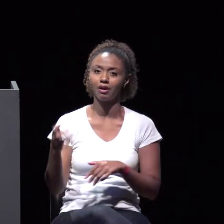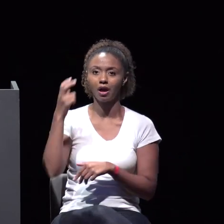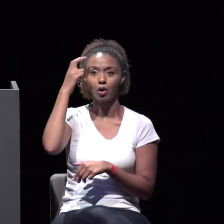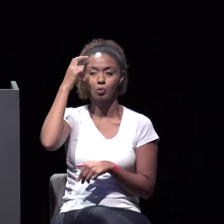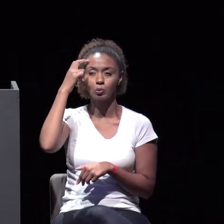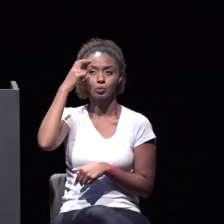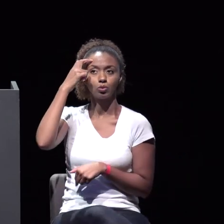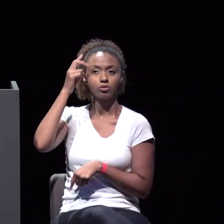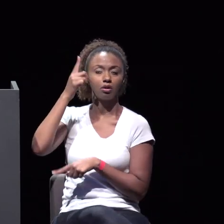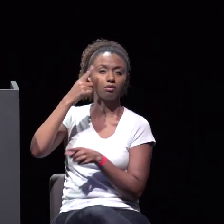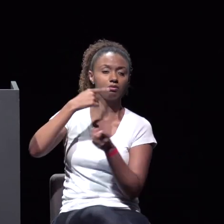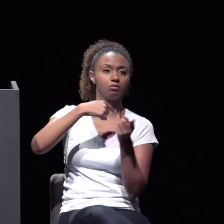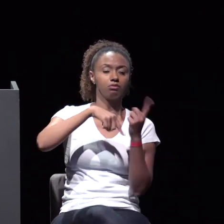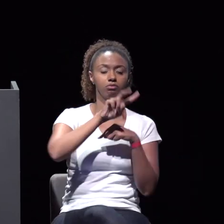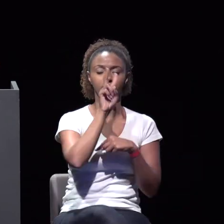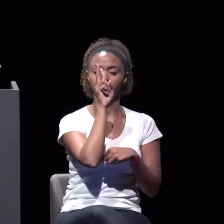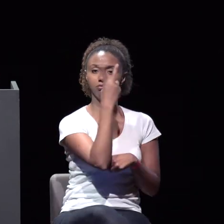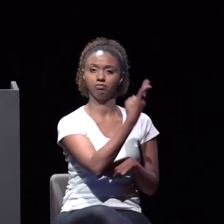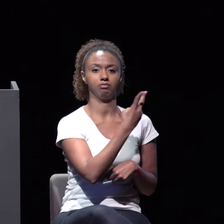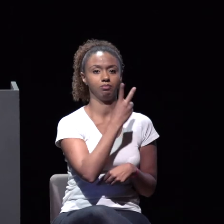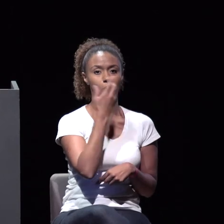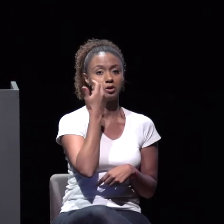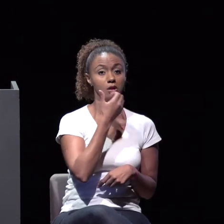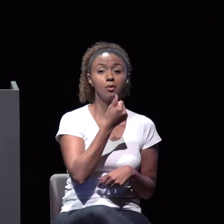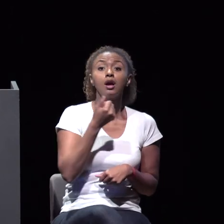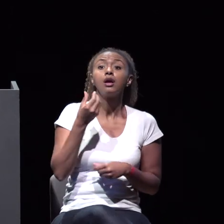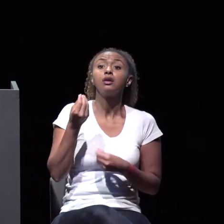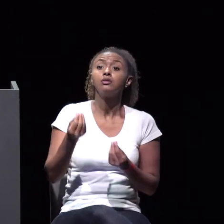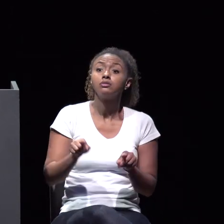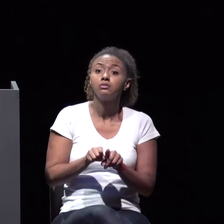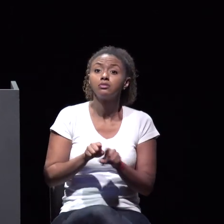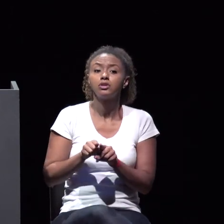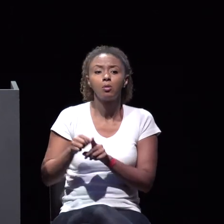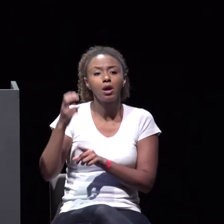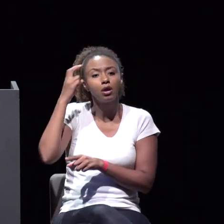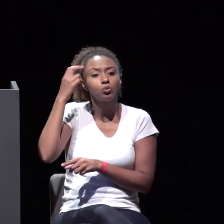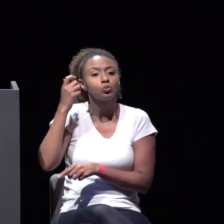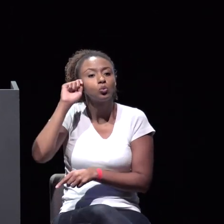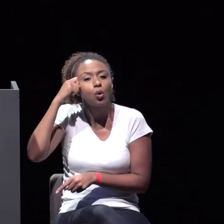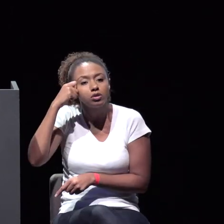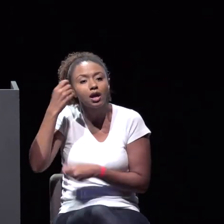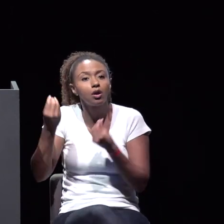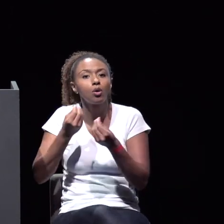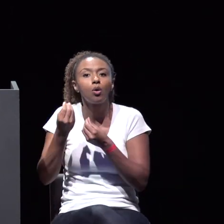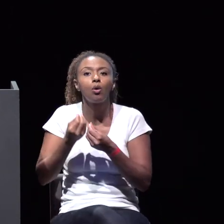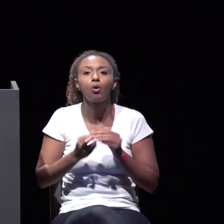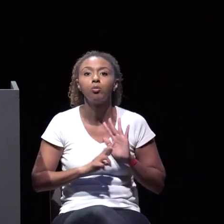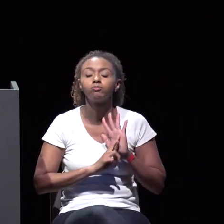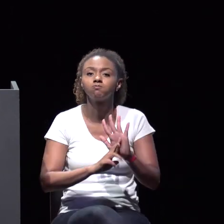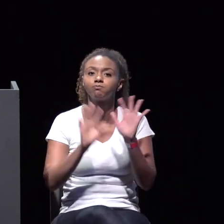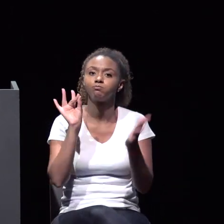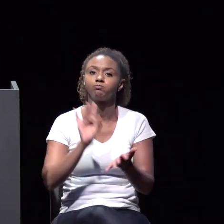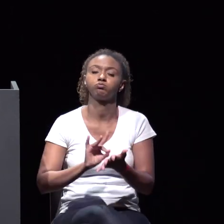do negro dentro hoje dessa expressão da construção e da produção do carnaval